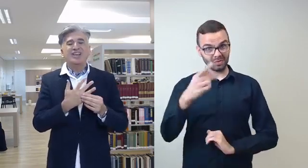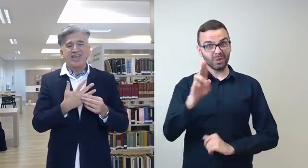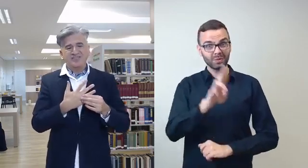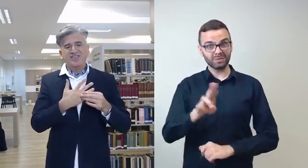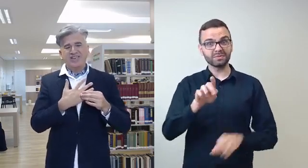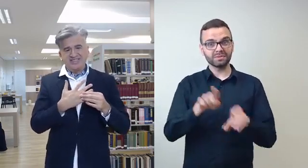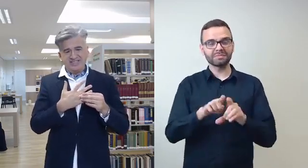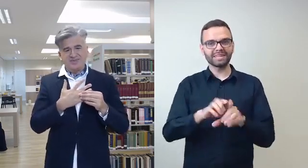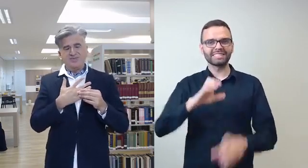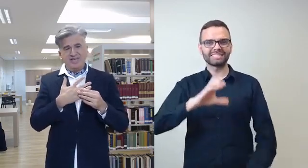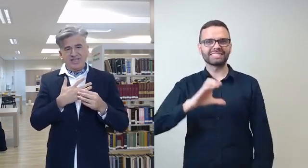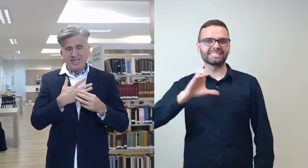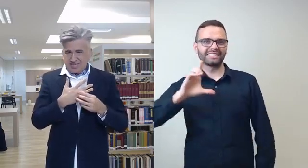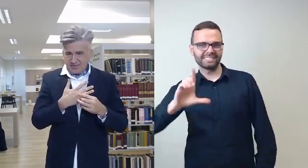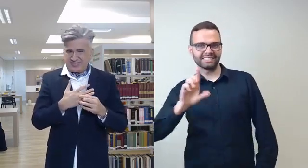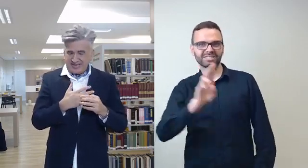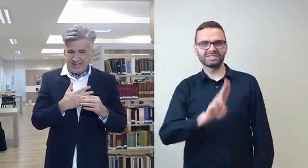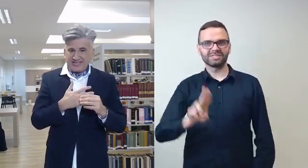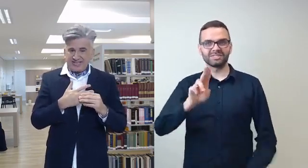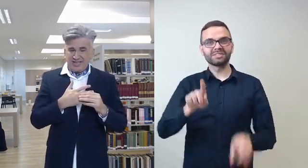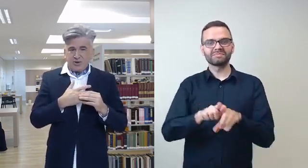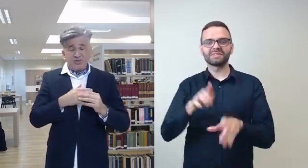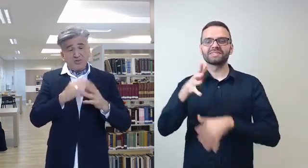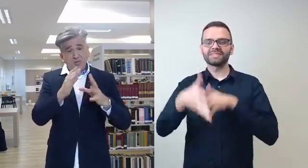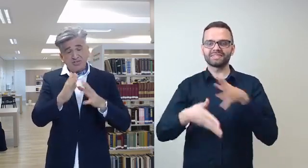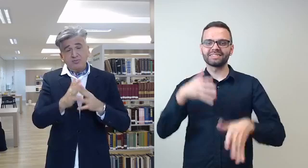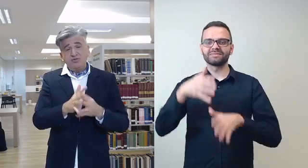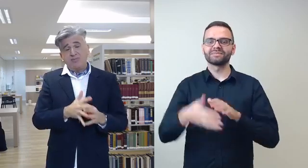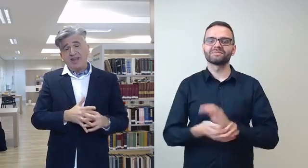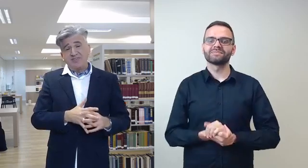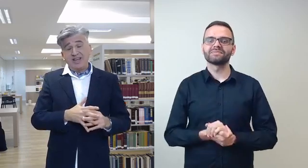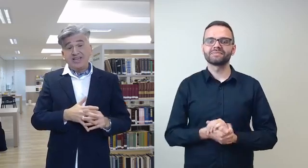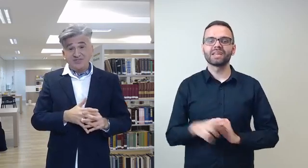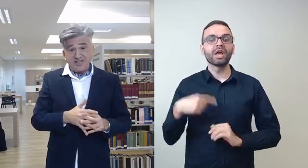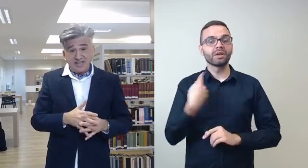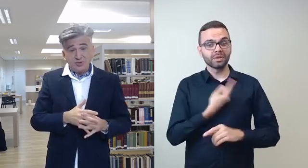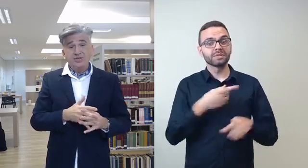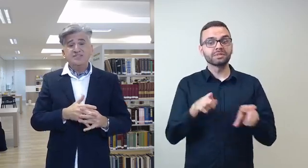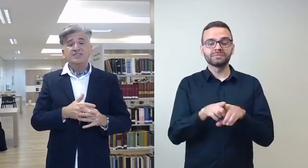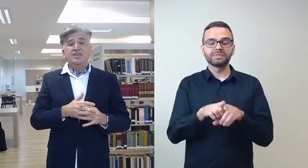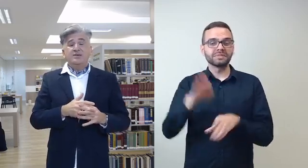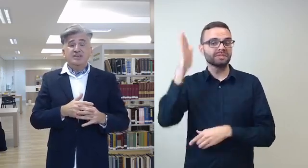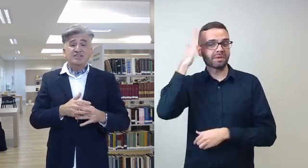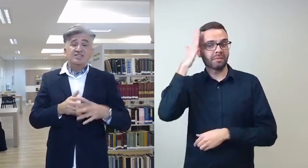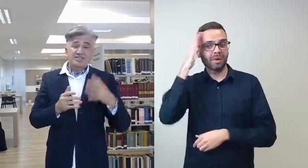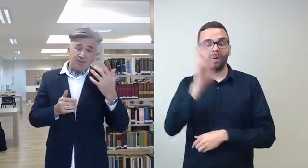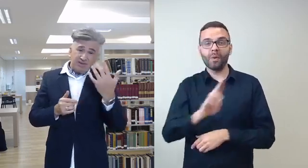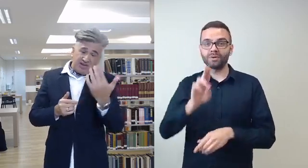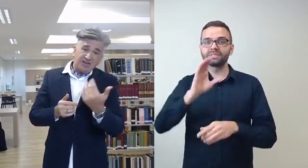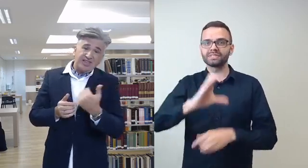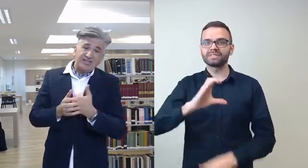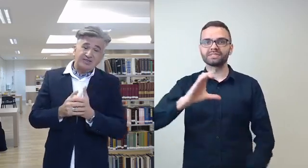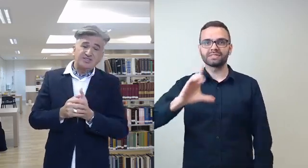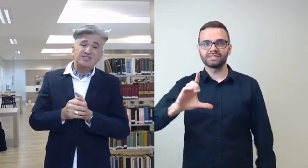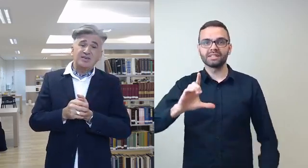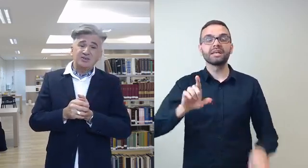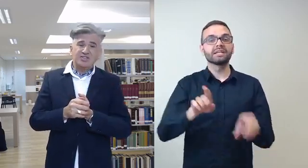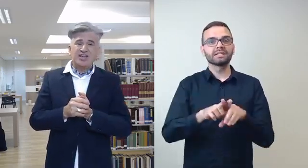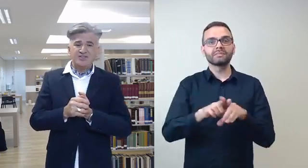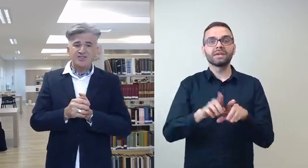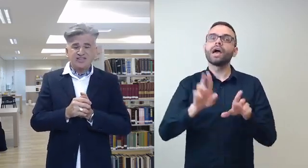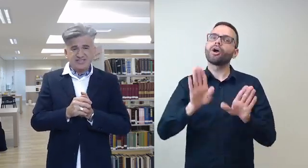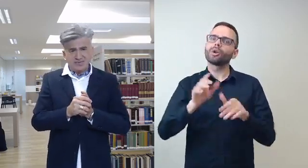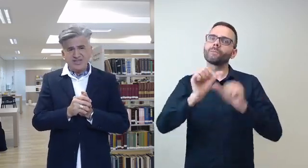de classificação em língua de sinais. O pessoal usa muito a palavra classificadores, mas a gente sabe que, na verdade, são sistemas